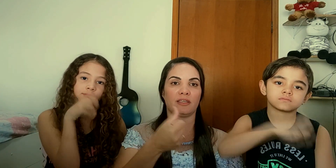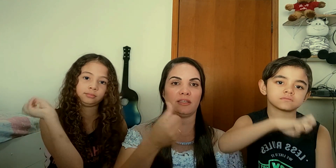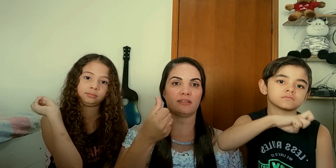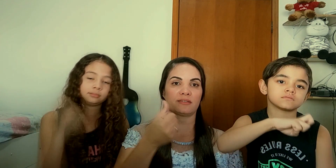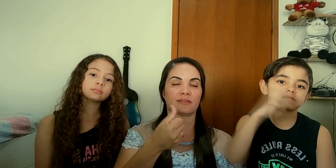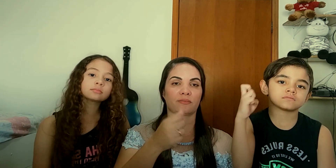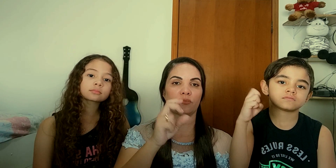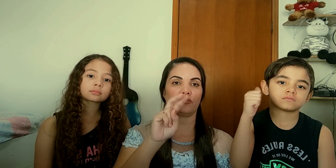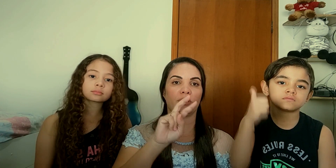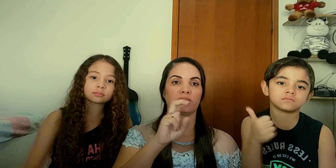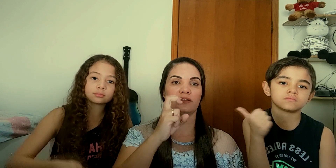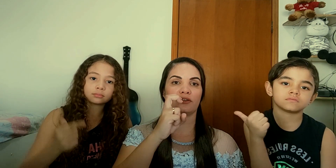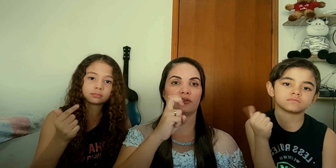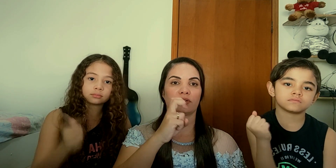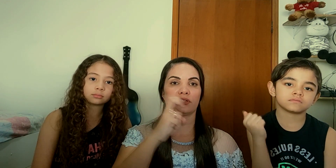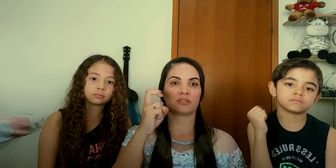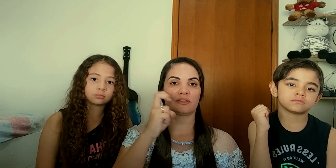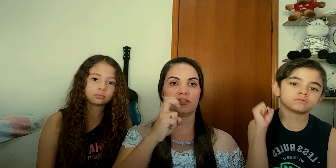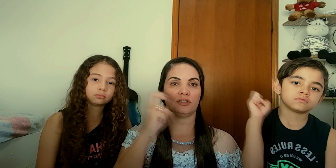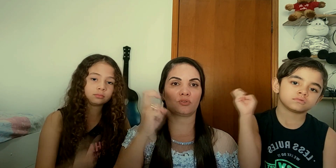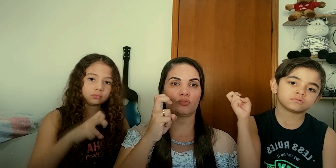Seis. Movimento assim, ó. Cinco.